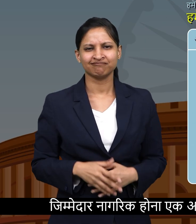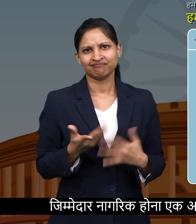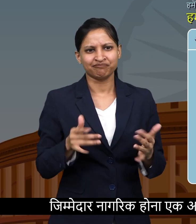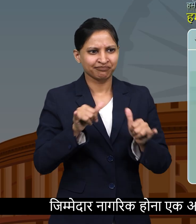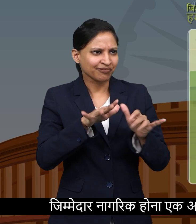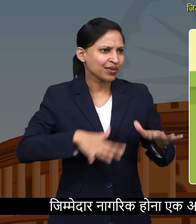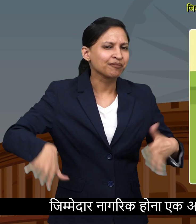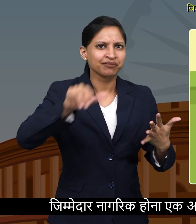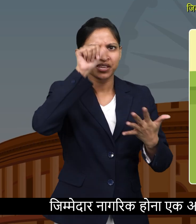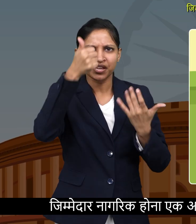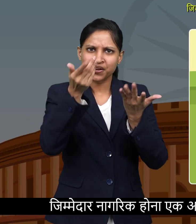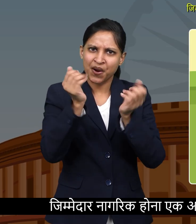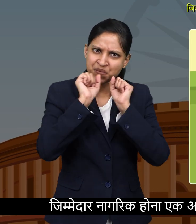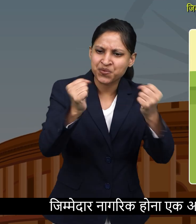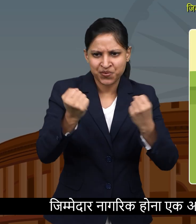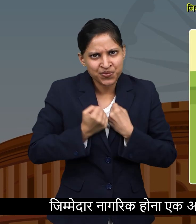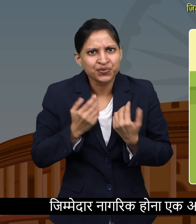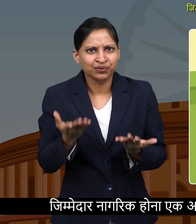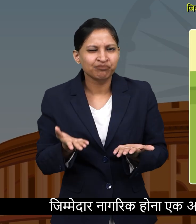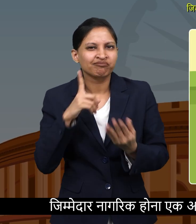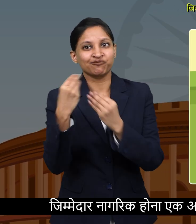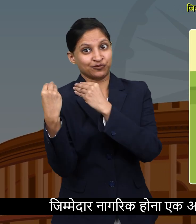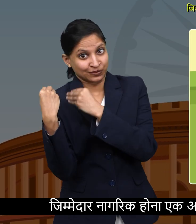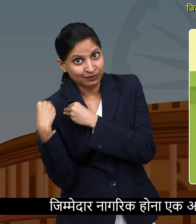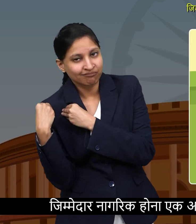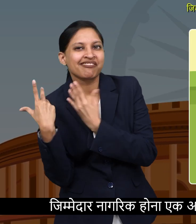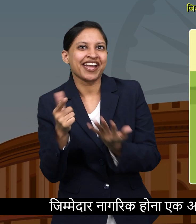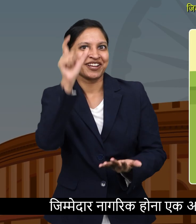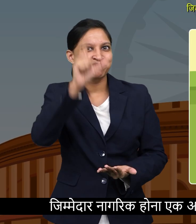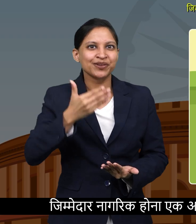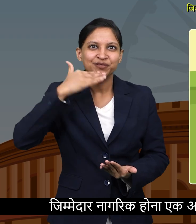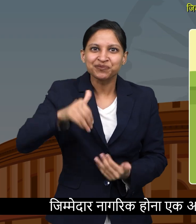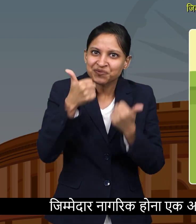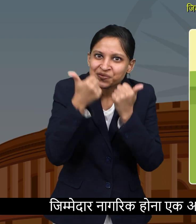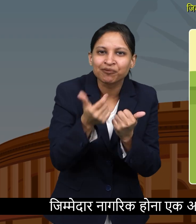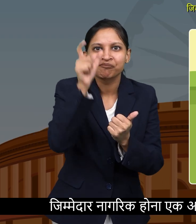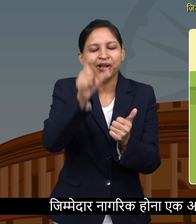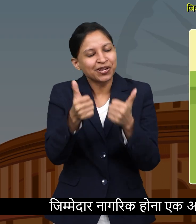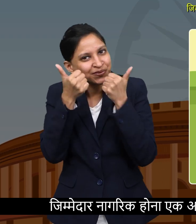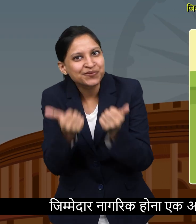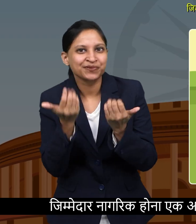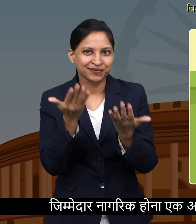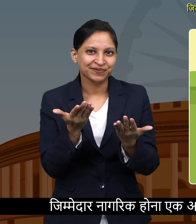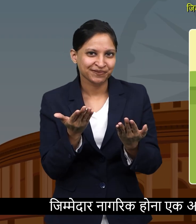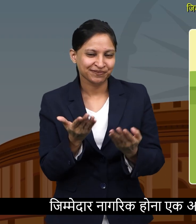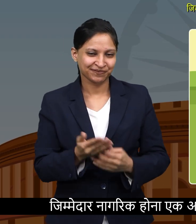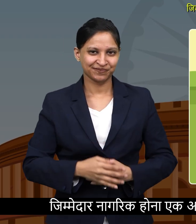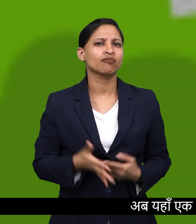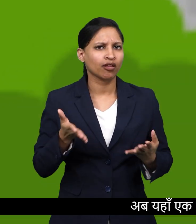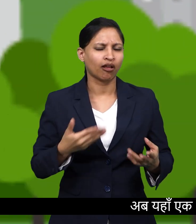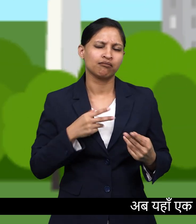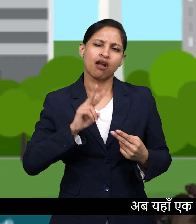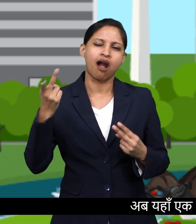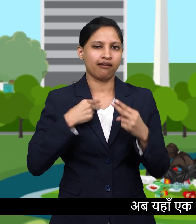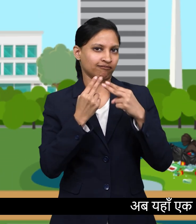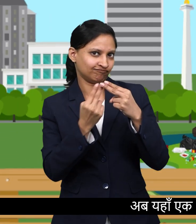या खराब कर रहे हैं। जिम्मेदार नागरिक होना एक अच्छे छात्र और एक अच्छे इंसान होने का हिस्सा है।